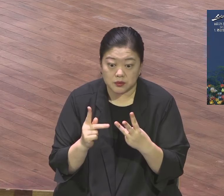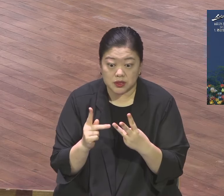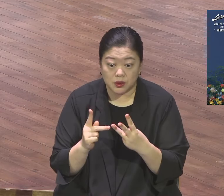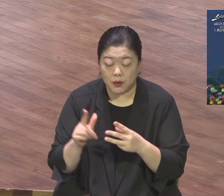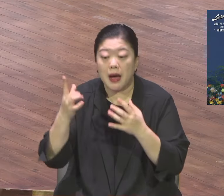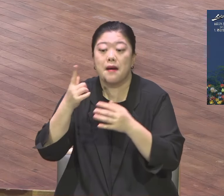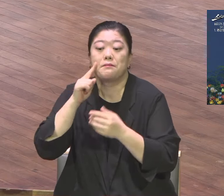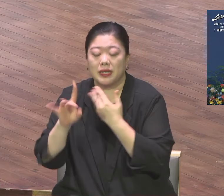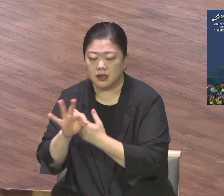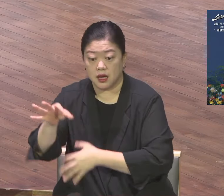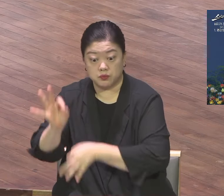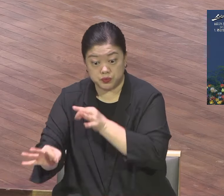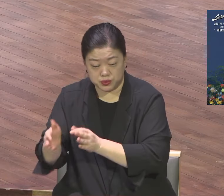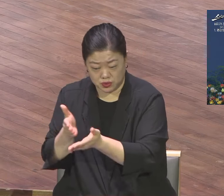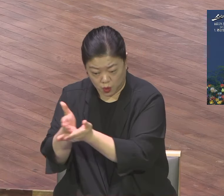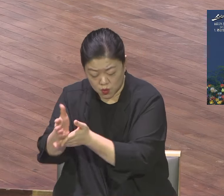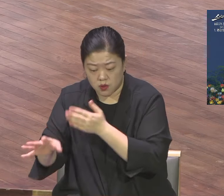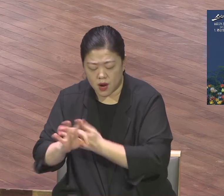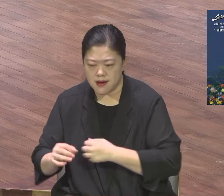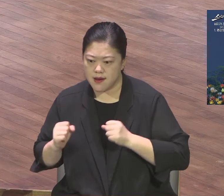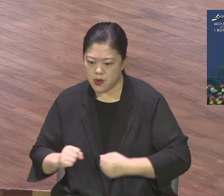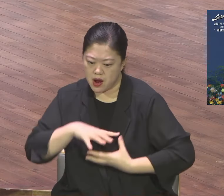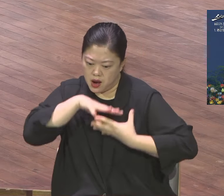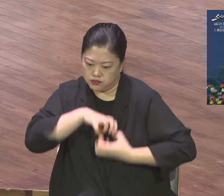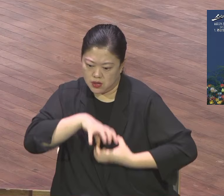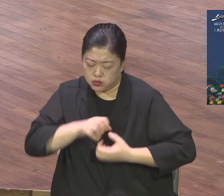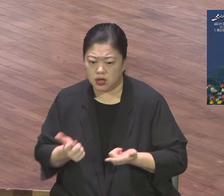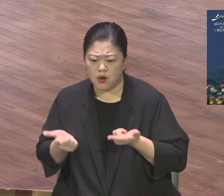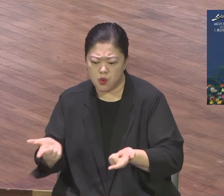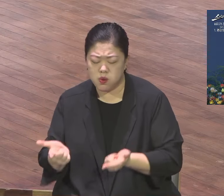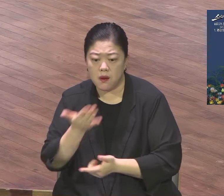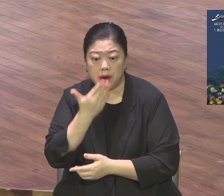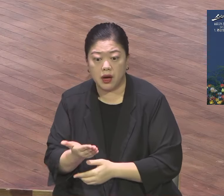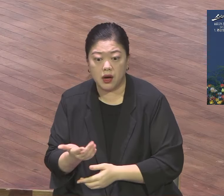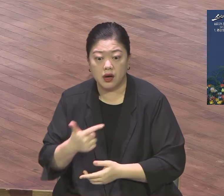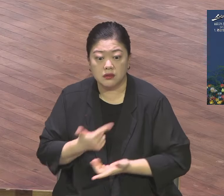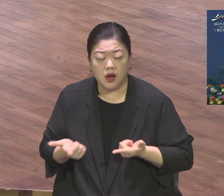뛰니까 또 내가 신문 배달한 게 잘 뛰었잖아요. 그 당 나도 모르게 그 훈련됐던가 봐. 산으로 막